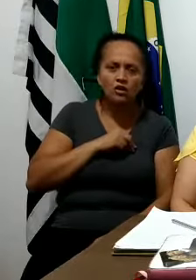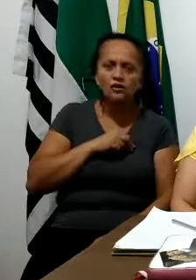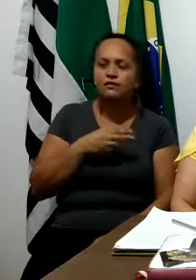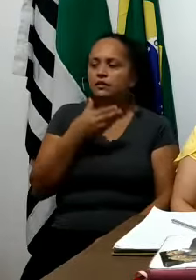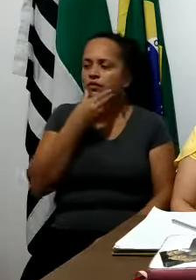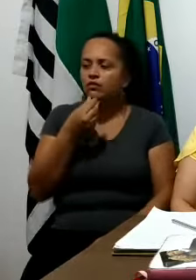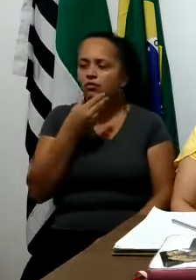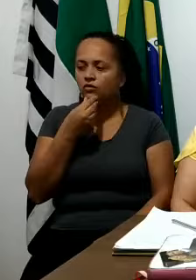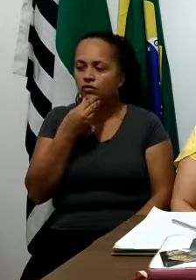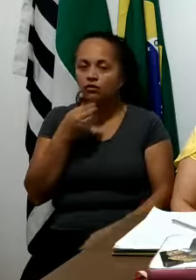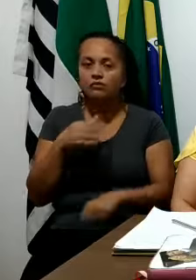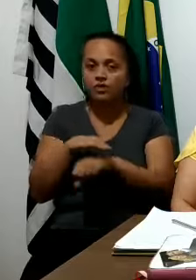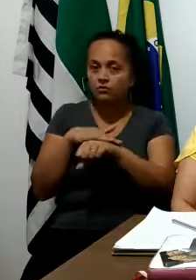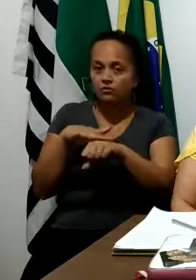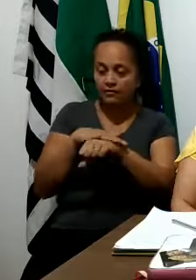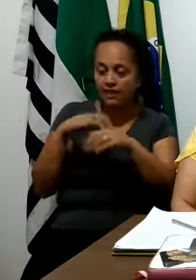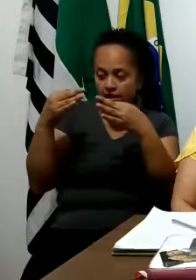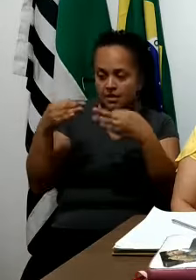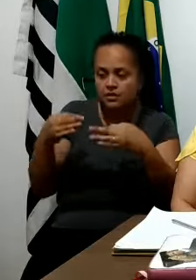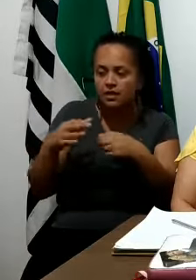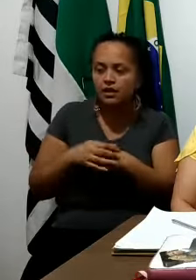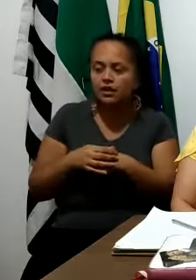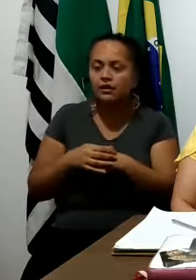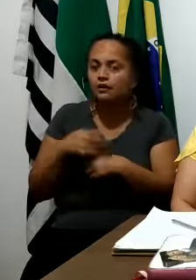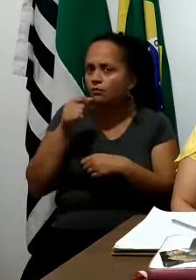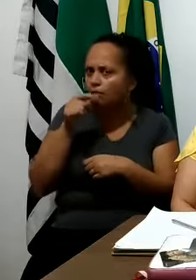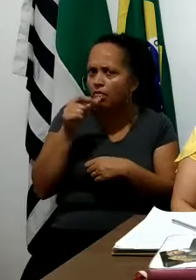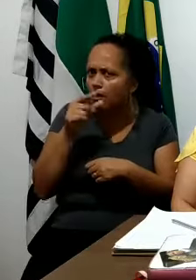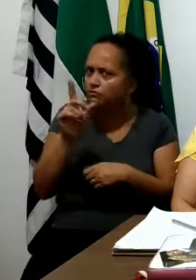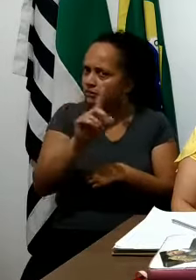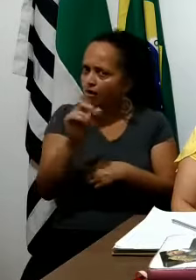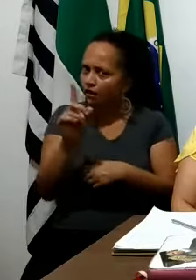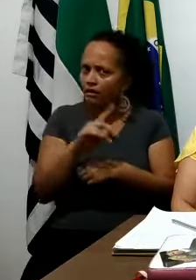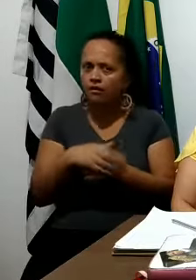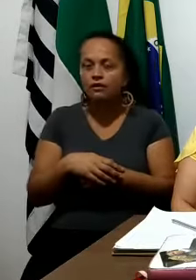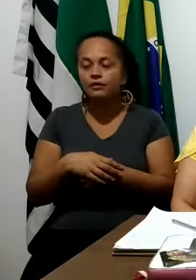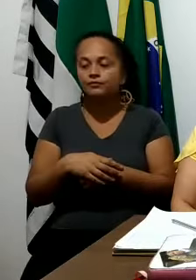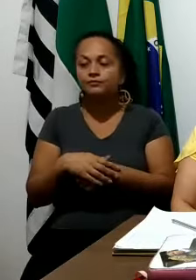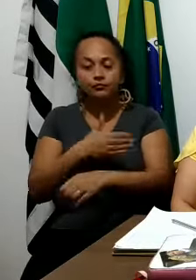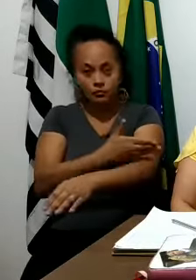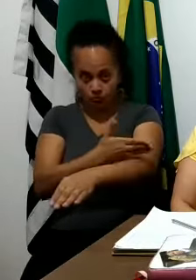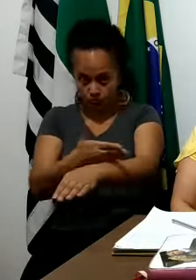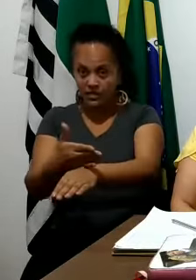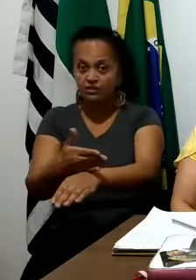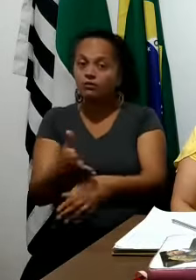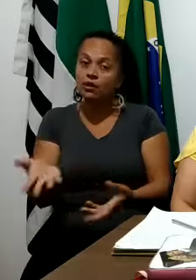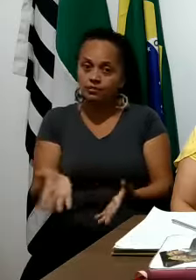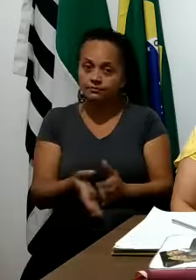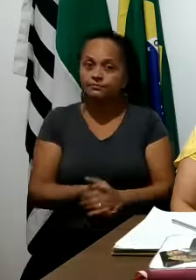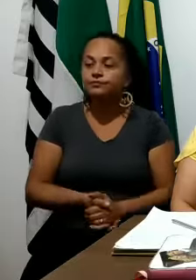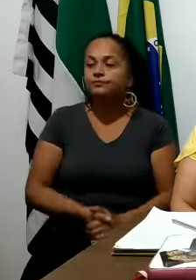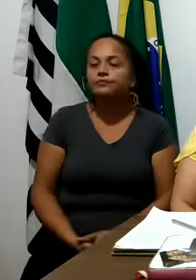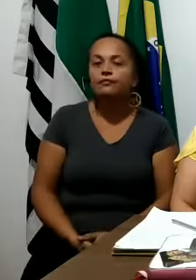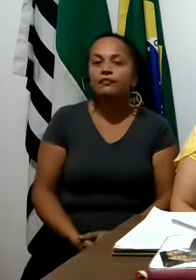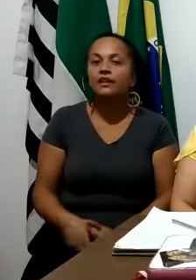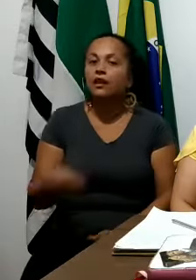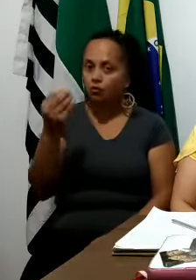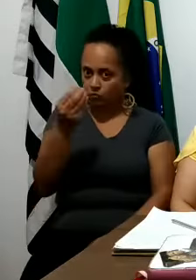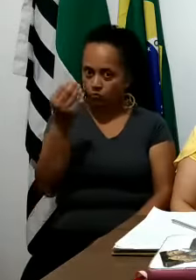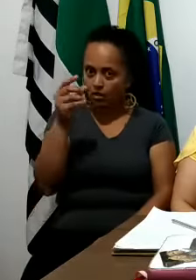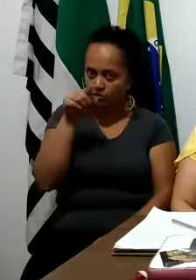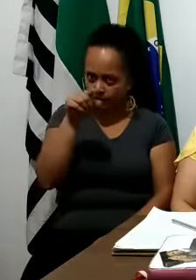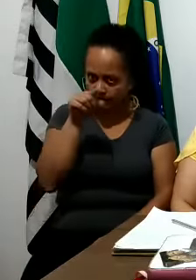a verdade, se fala palavrão. Quais são os hábitos, né? Então aí vai ser o momento, irmãos, daquele tesouro que foi